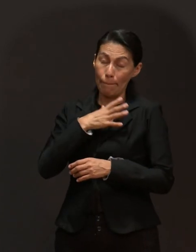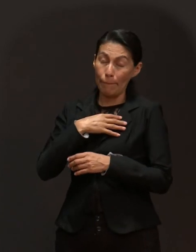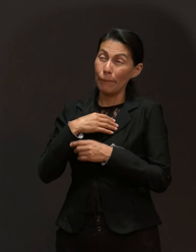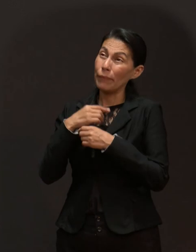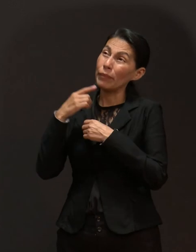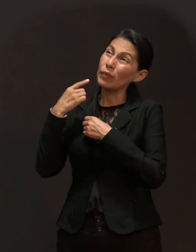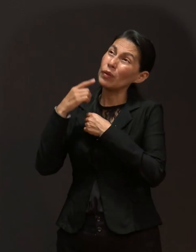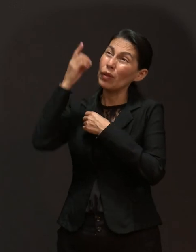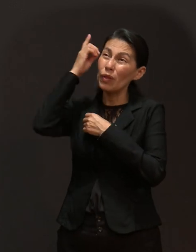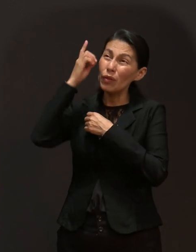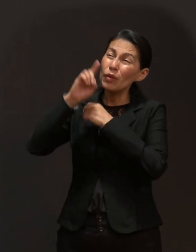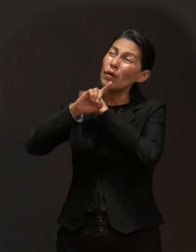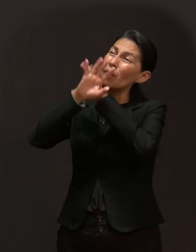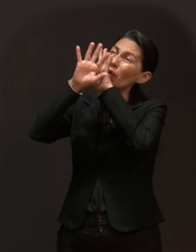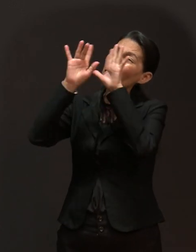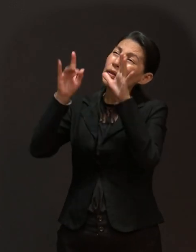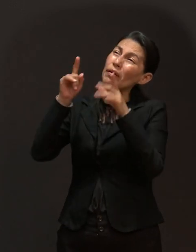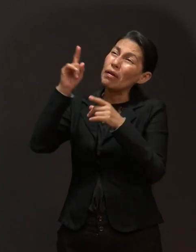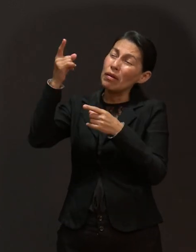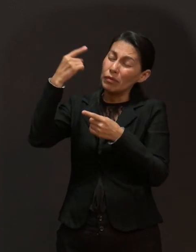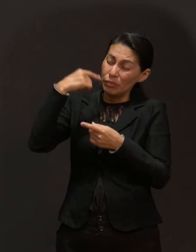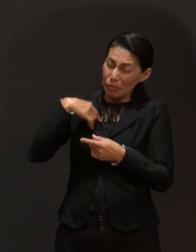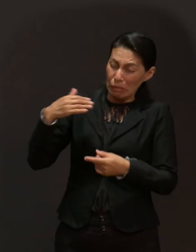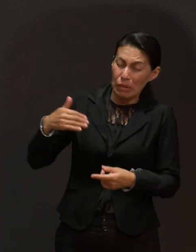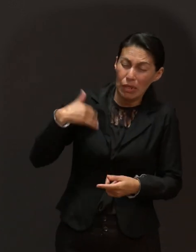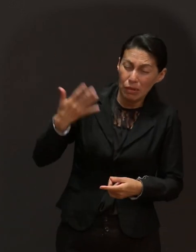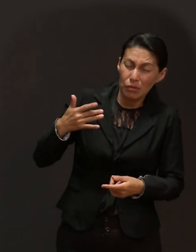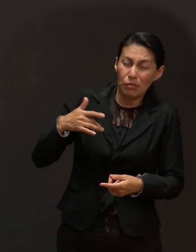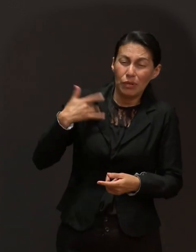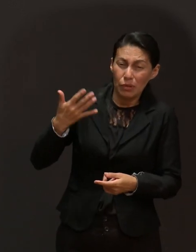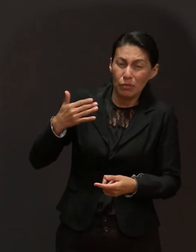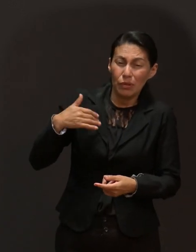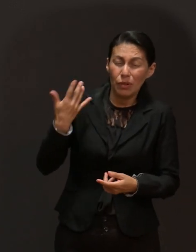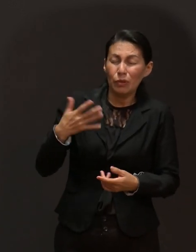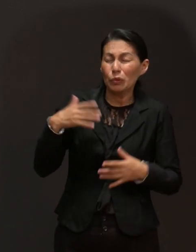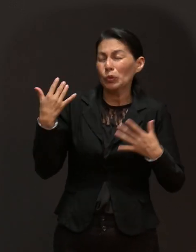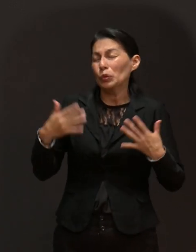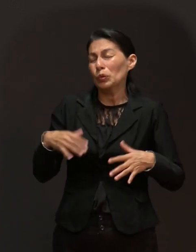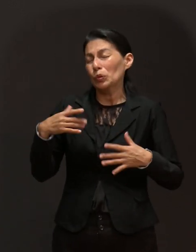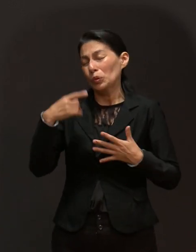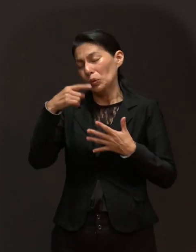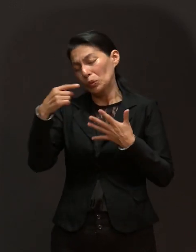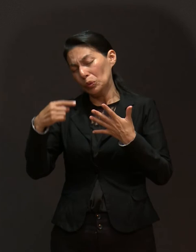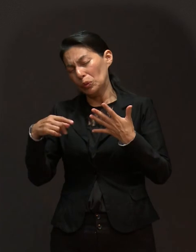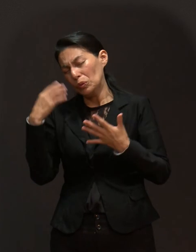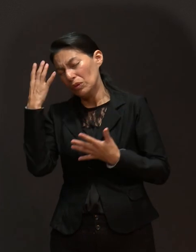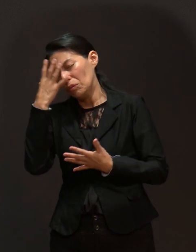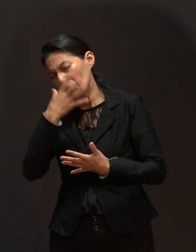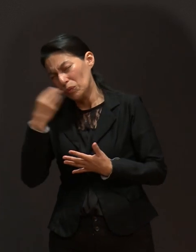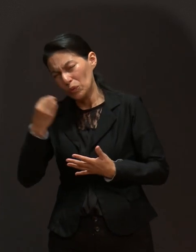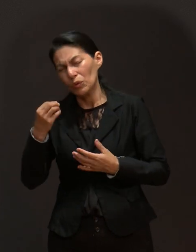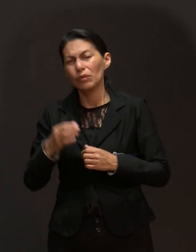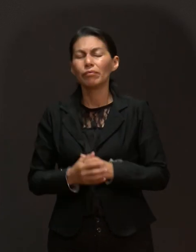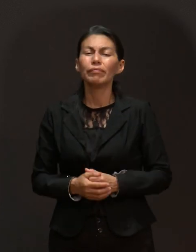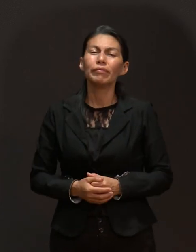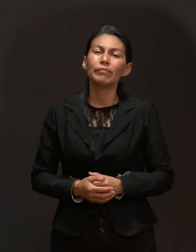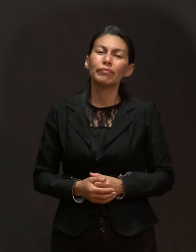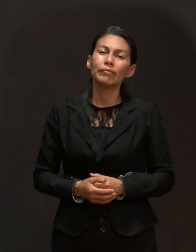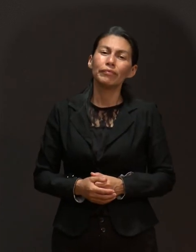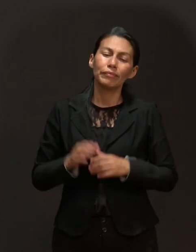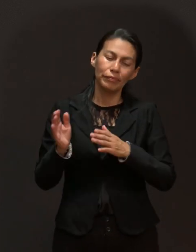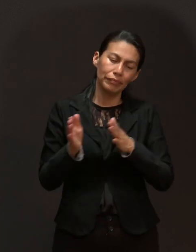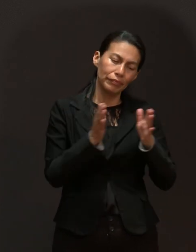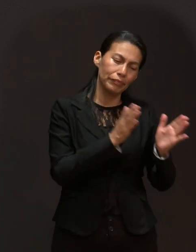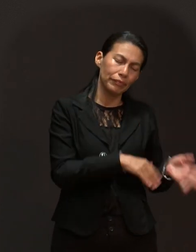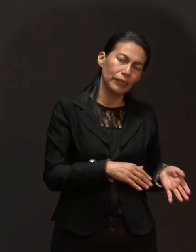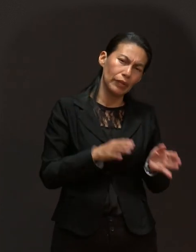Porque hizo y hace maravillas en mi vida Amén Tengo muchas cosas lindas que Dios hizo en mi vida Amén